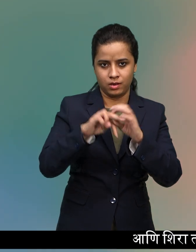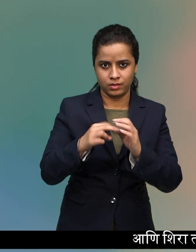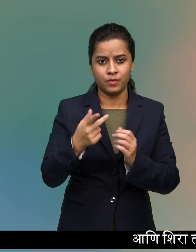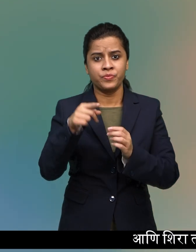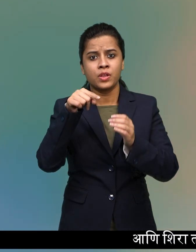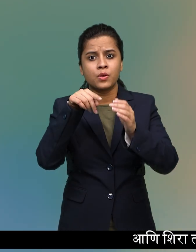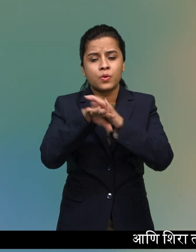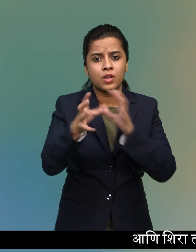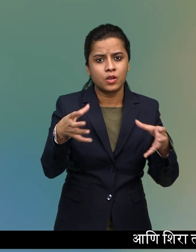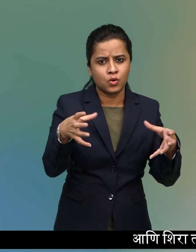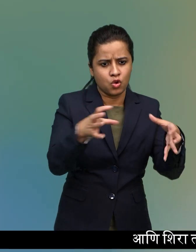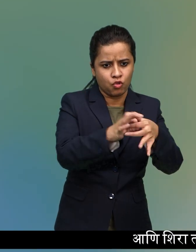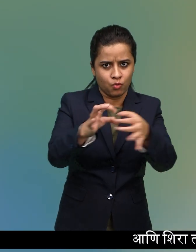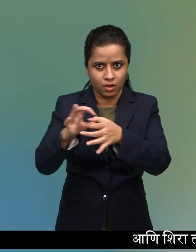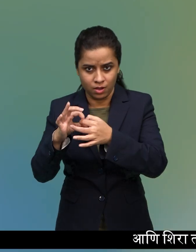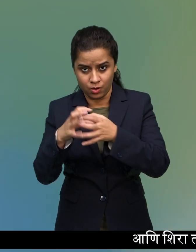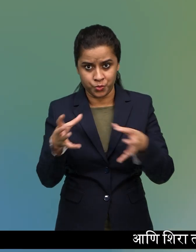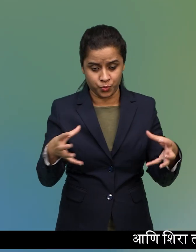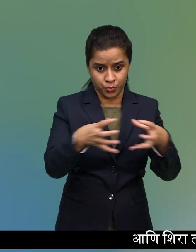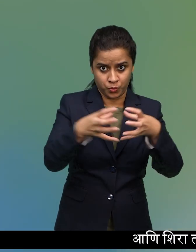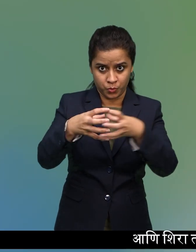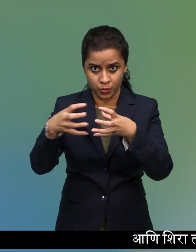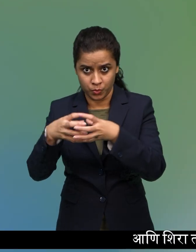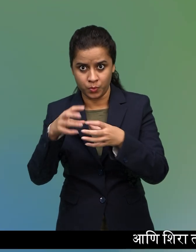आणि शिरा तयार करण्यासाठी एकत्र येतात.